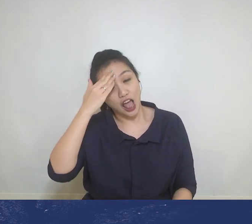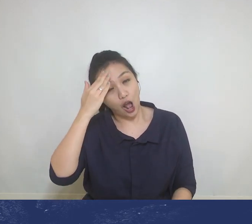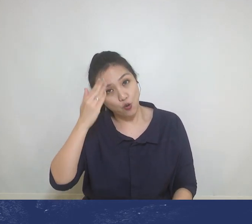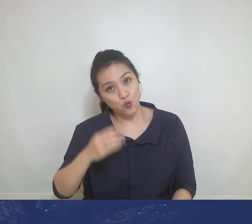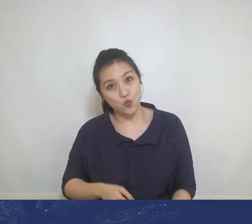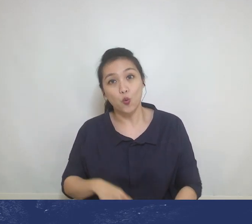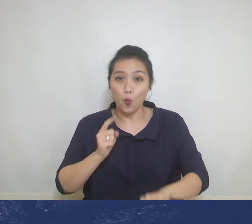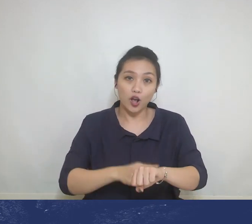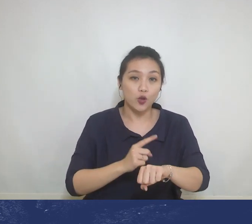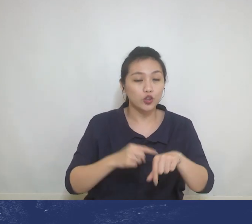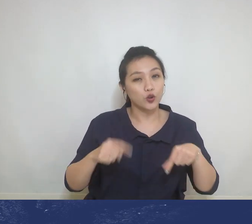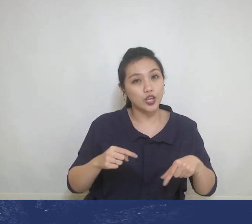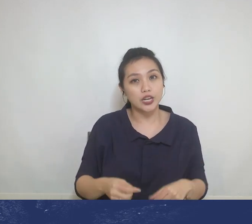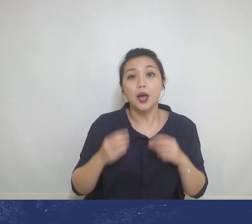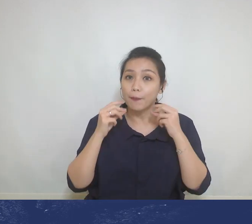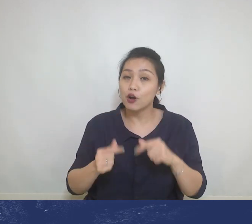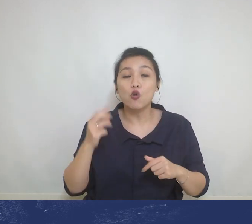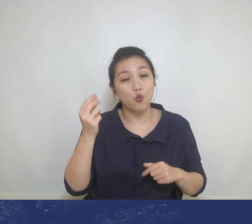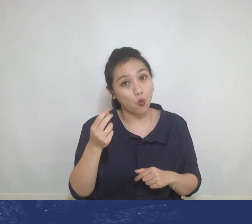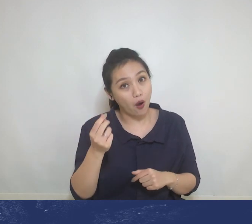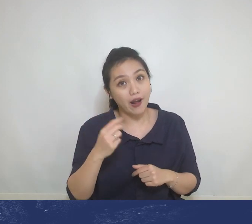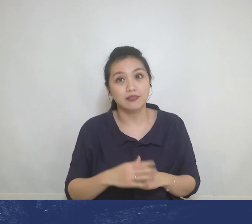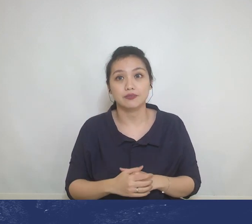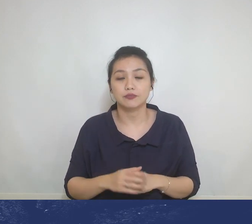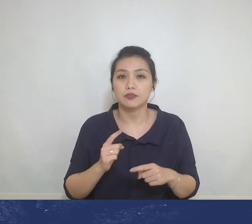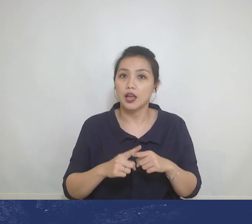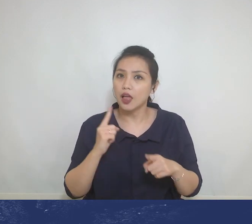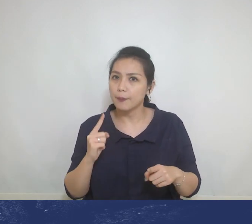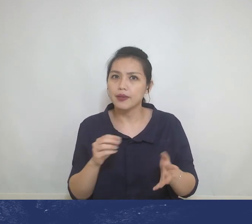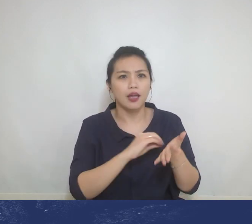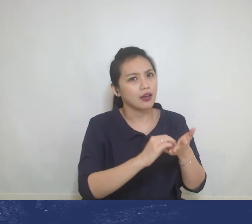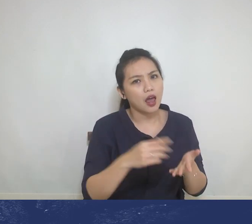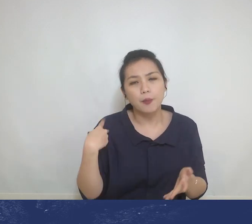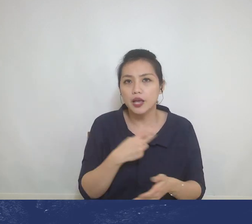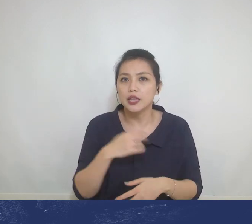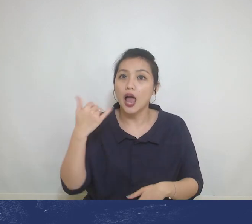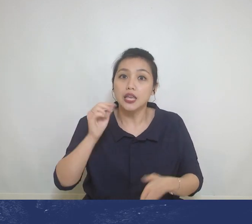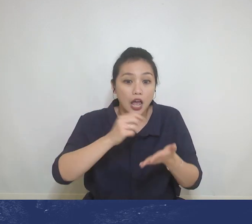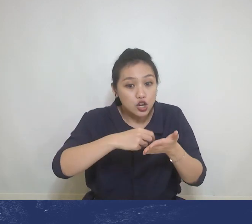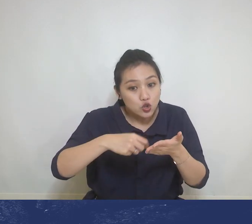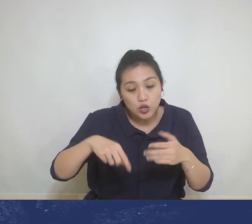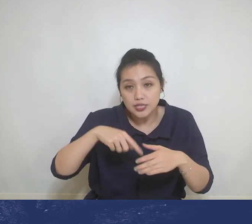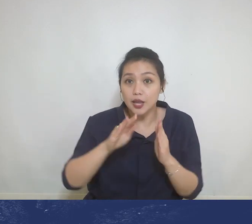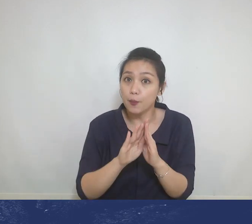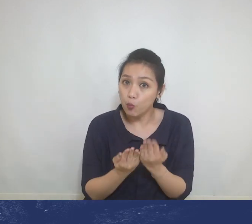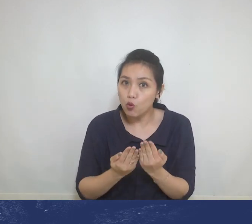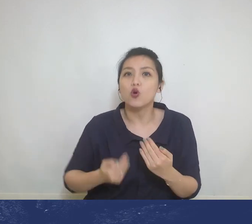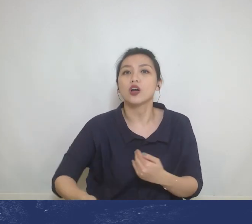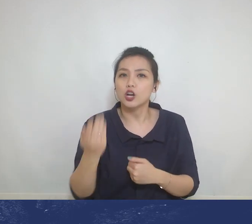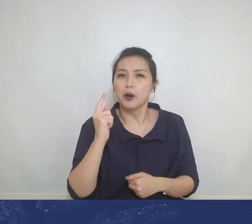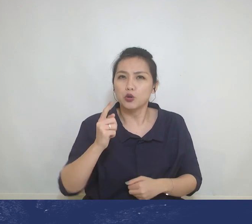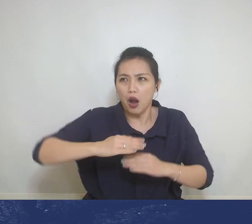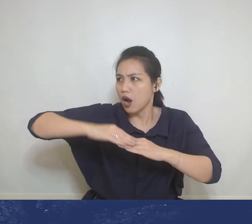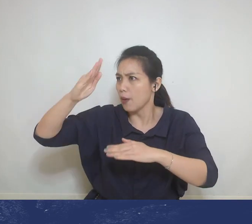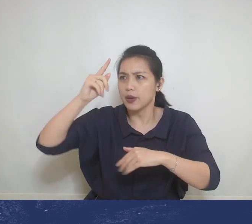masa-masa pandemi gini, kita tuh butuh uang. Tapi bukankah nama kita tertulis dalam kitab kehidupan itu lebih penting? Apakah kita